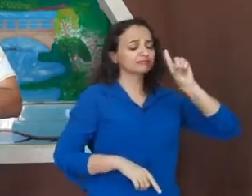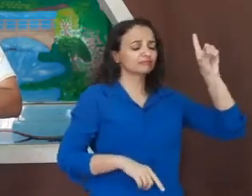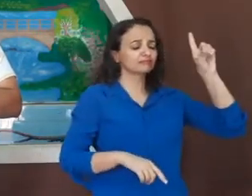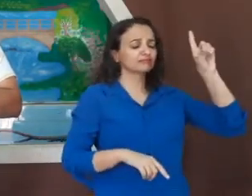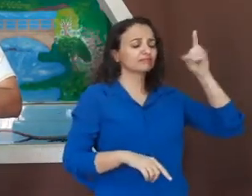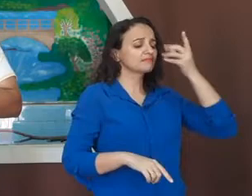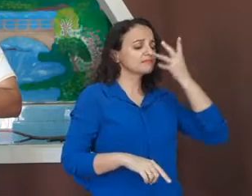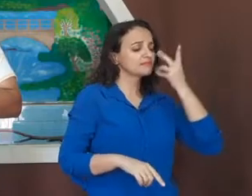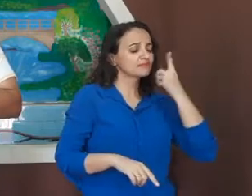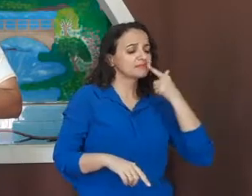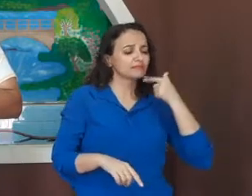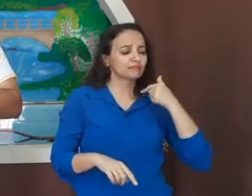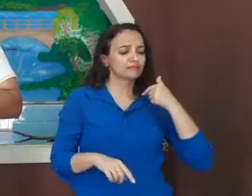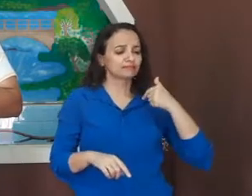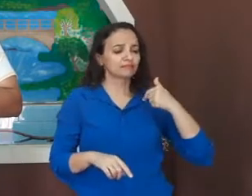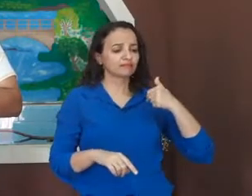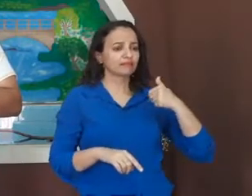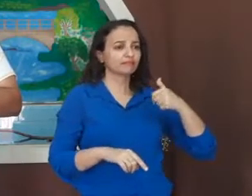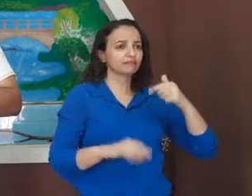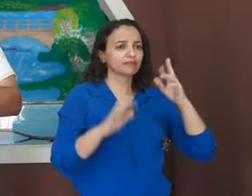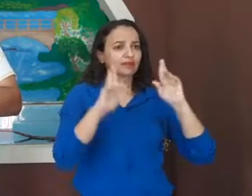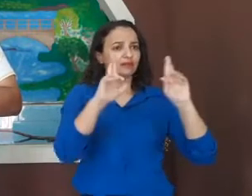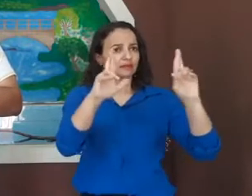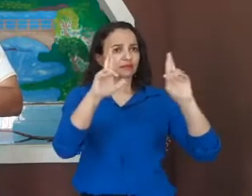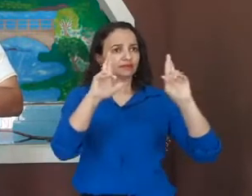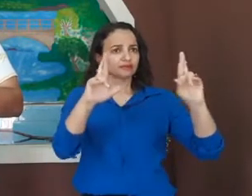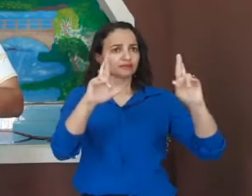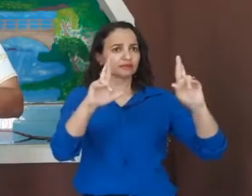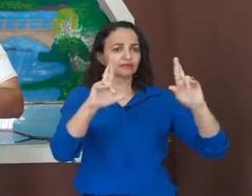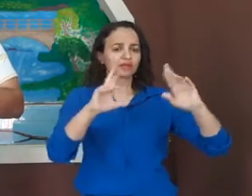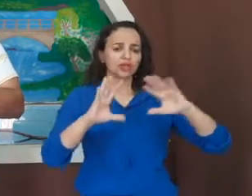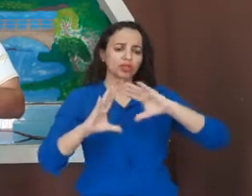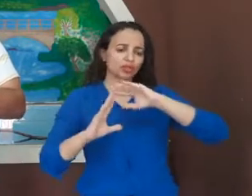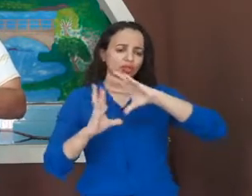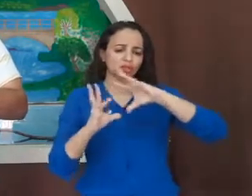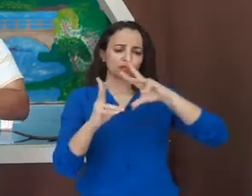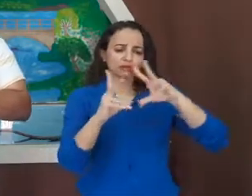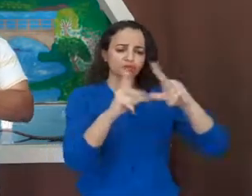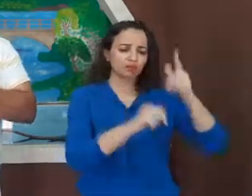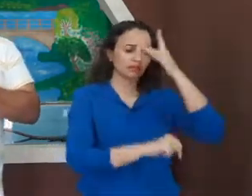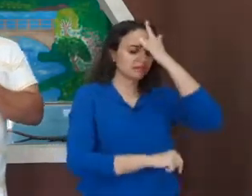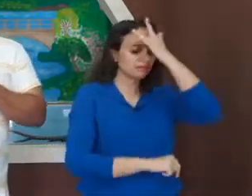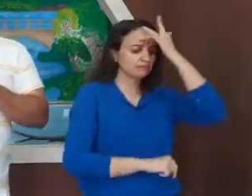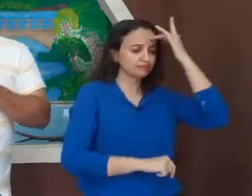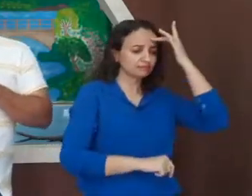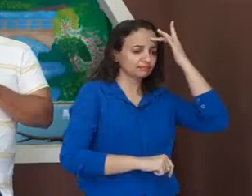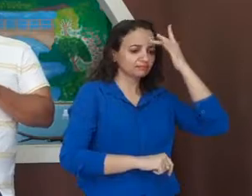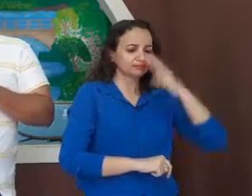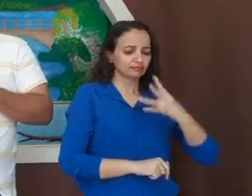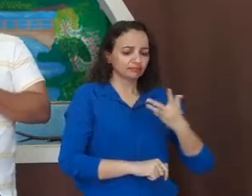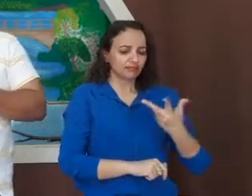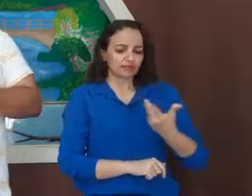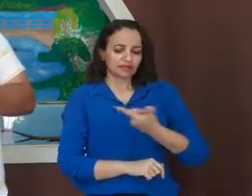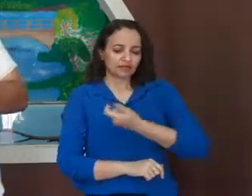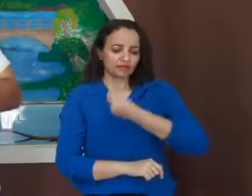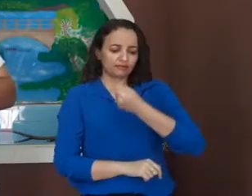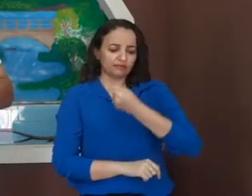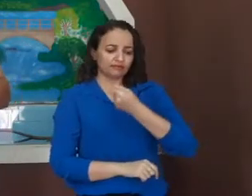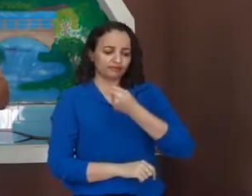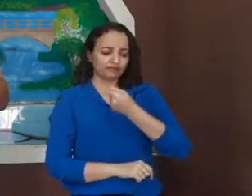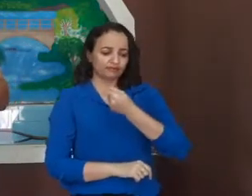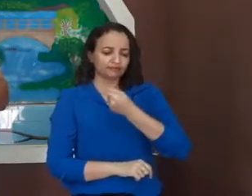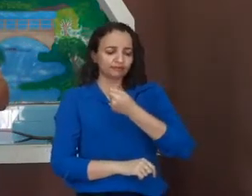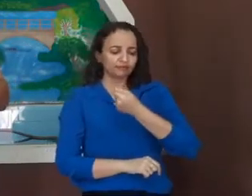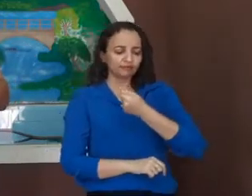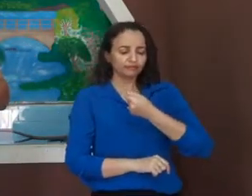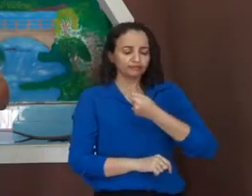ele remirá a Israel e todas as suas iniquidades. Vamos orar. Deus